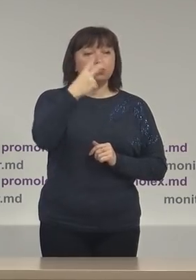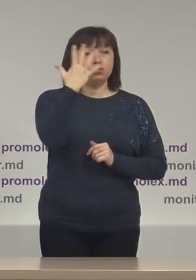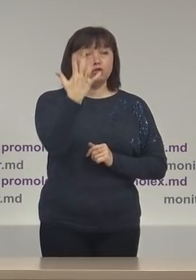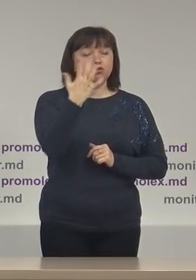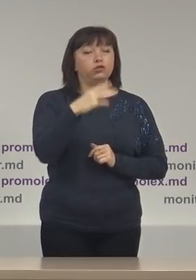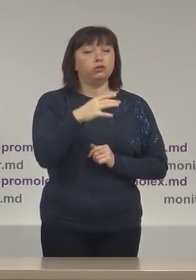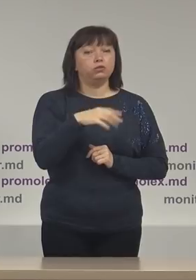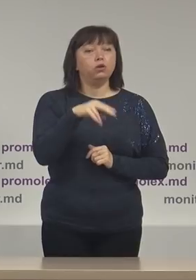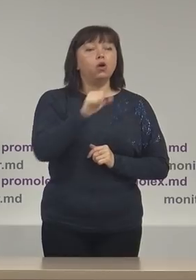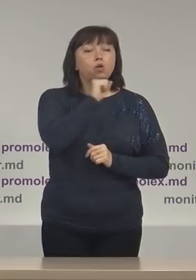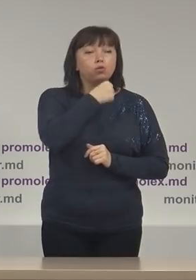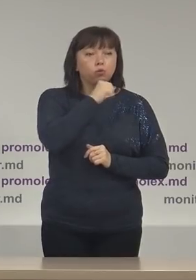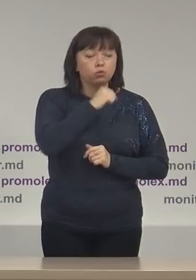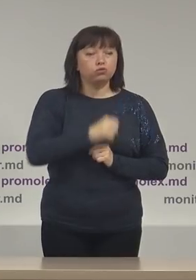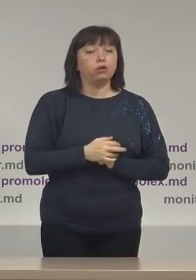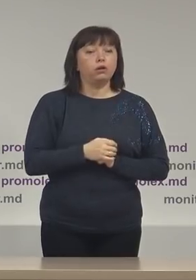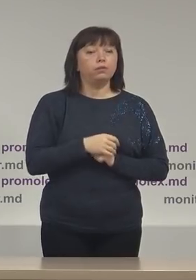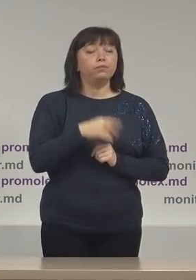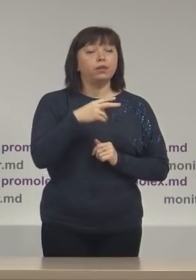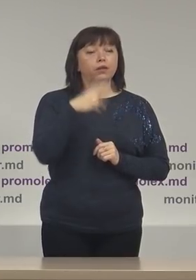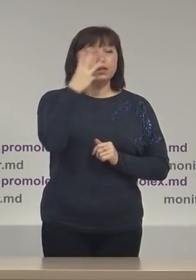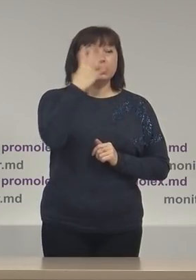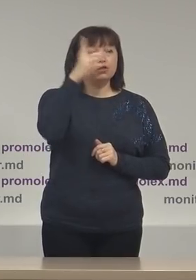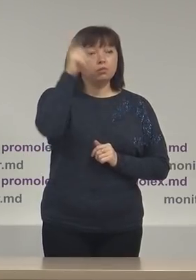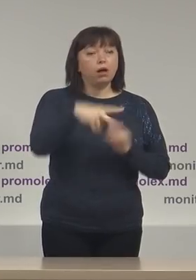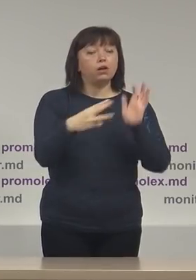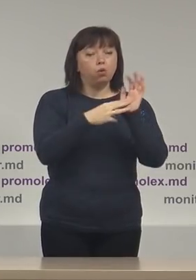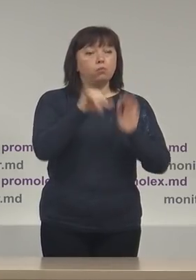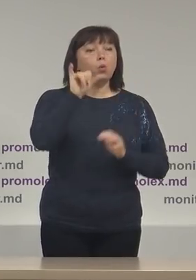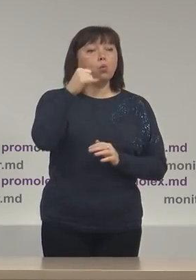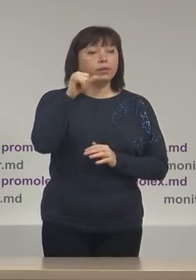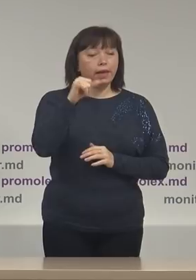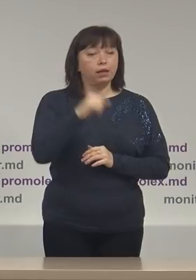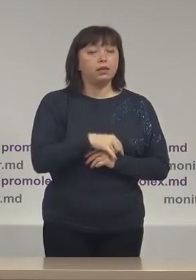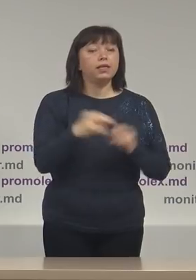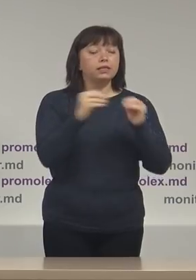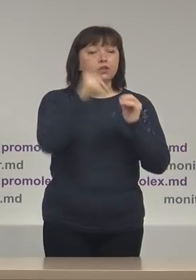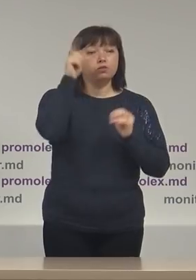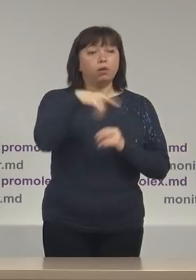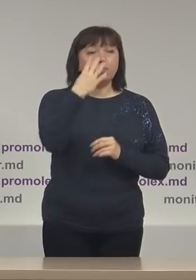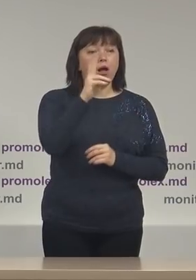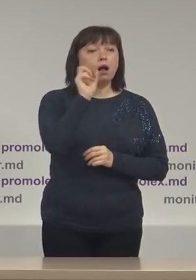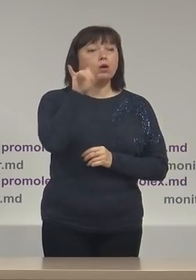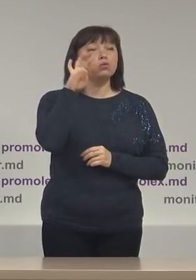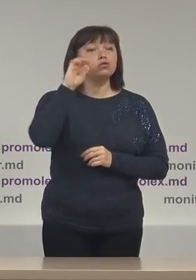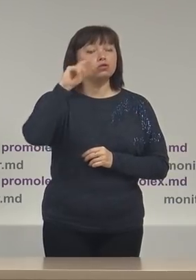13/25 Dundușeni-Târnova, 35/8 Ungheni, 10/4